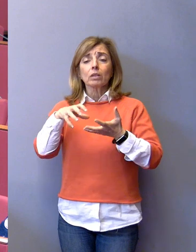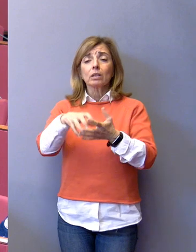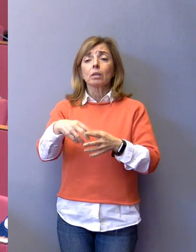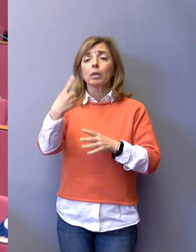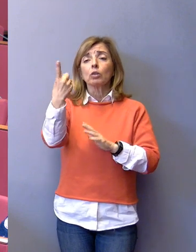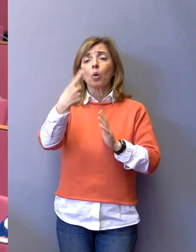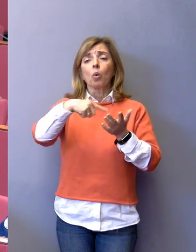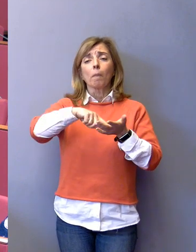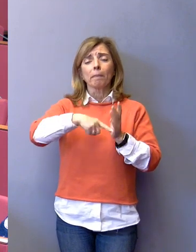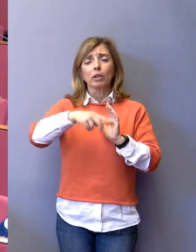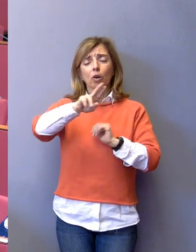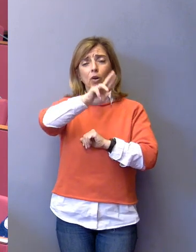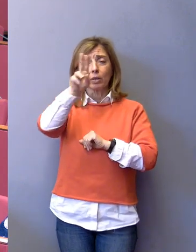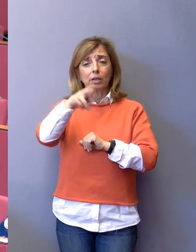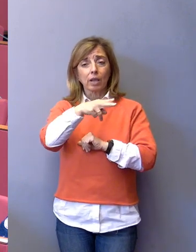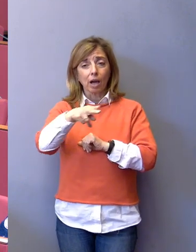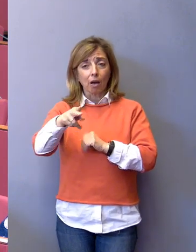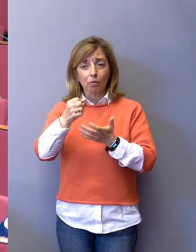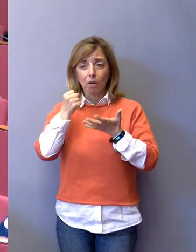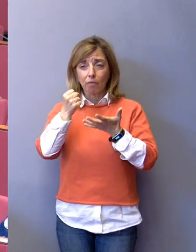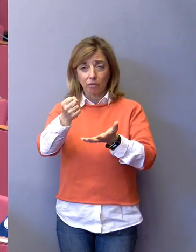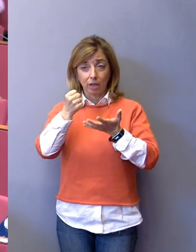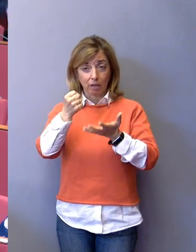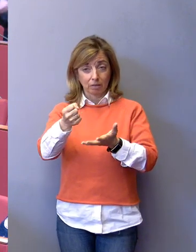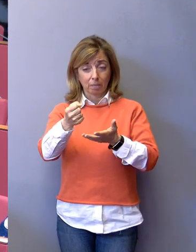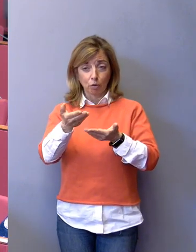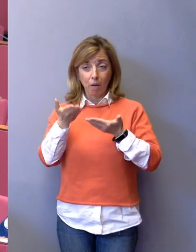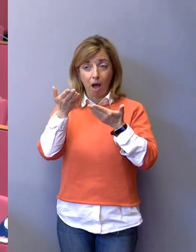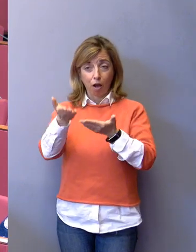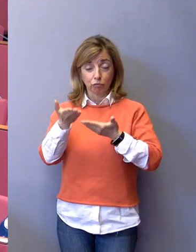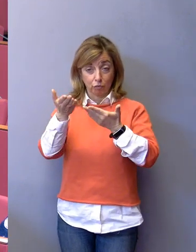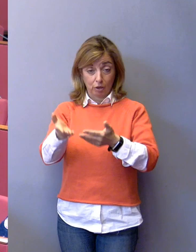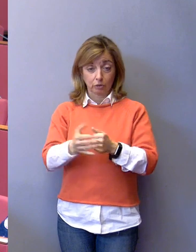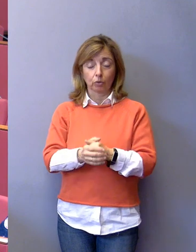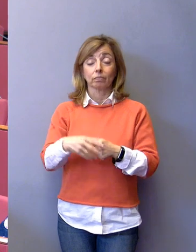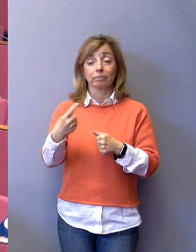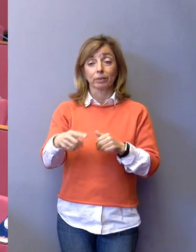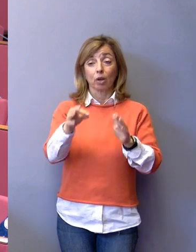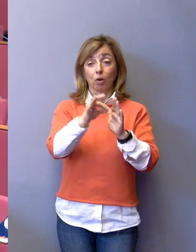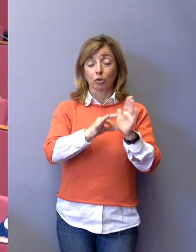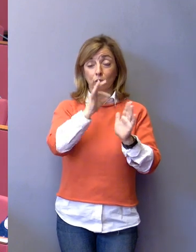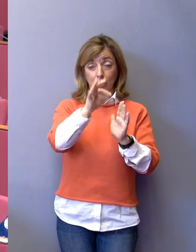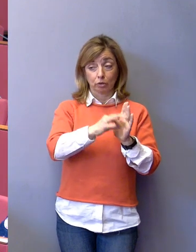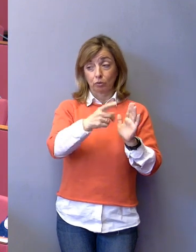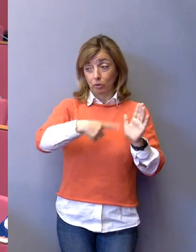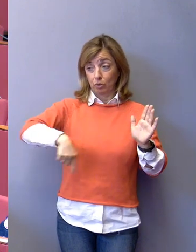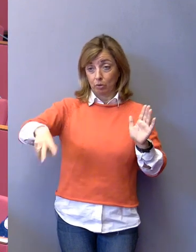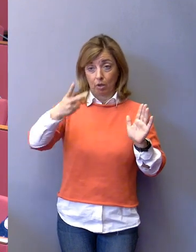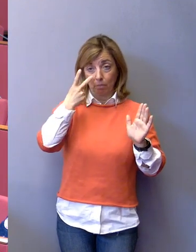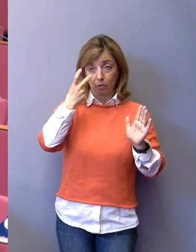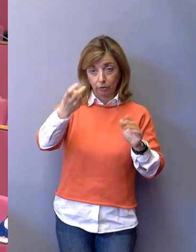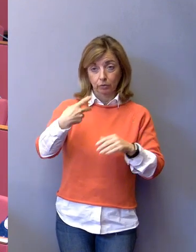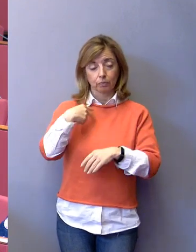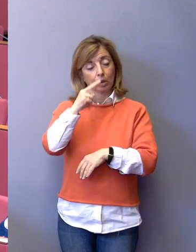per finanziare questa agevolazione di fatto è l'ordine del giorno che noi abbiamo previsto e guardo il collega